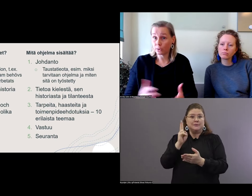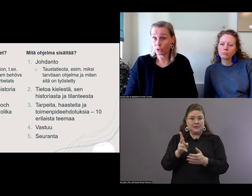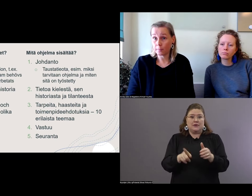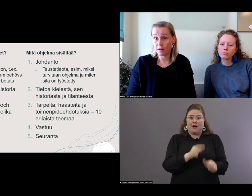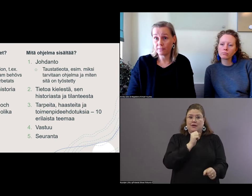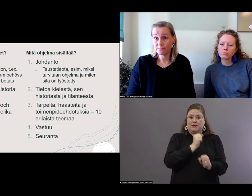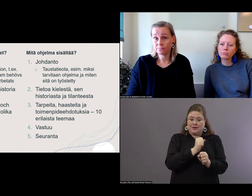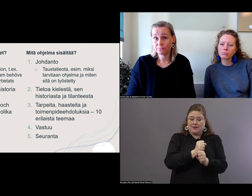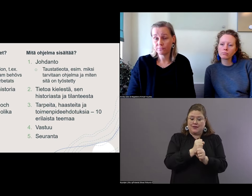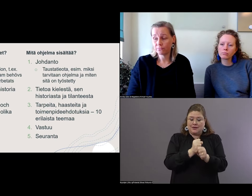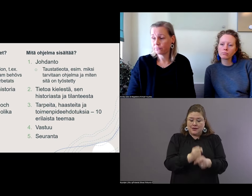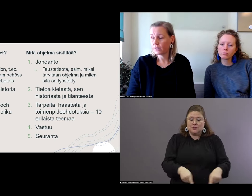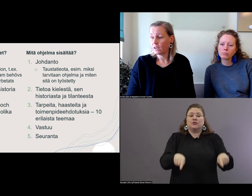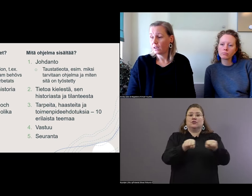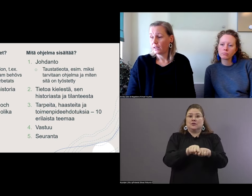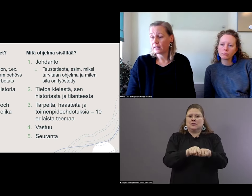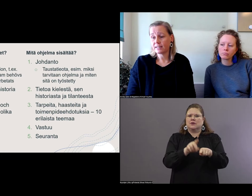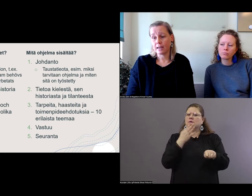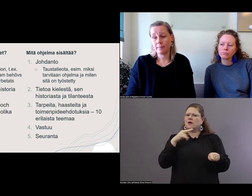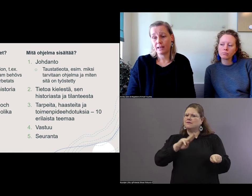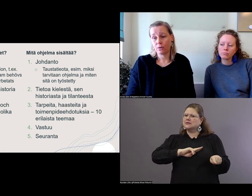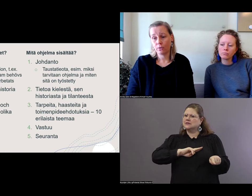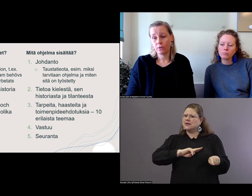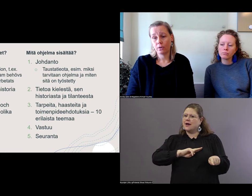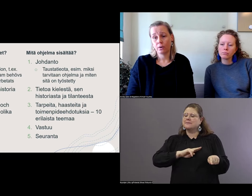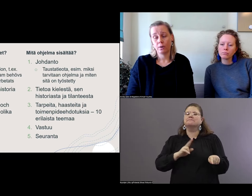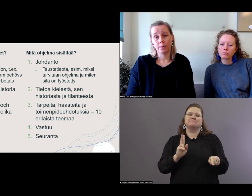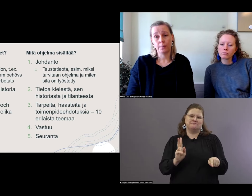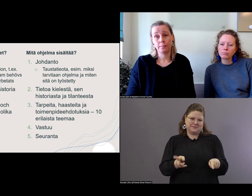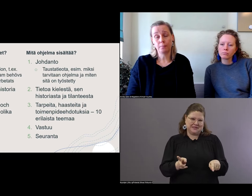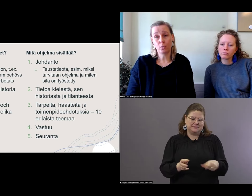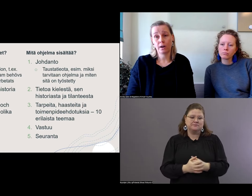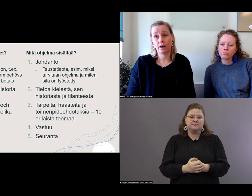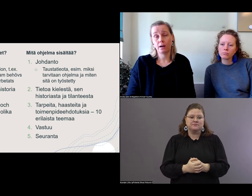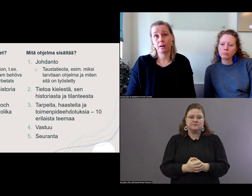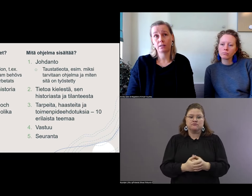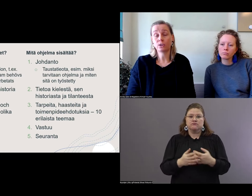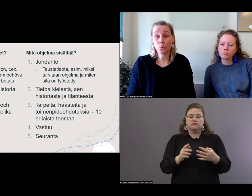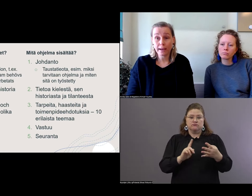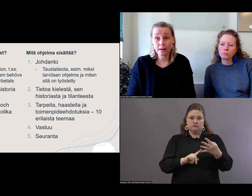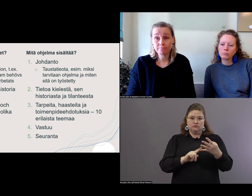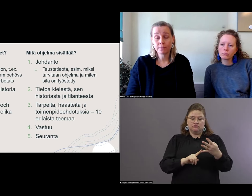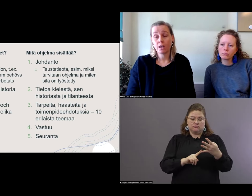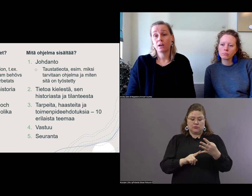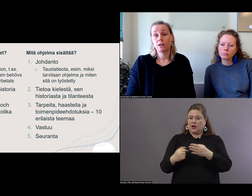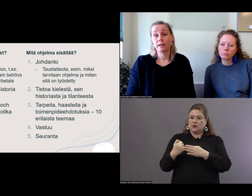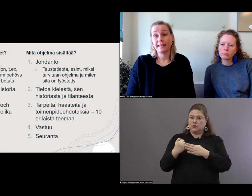ja toteuttamaan. Ja tässähän meillä on mukana tai